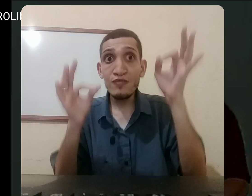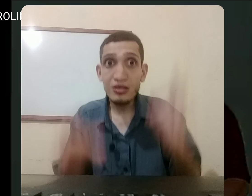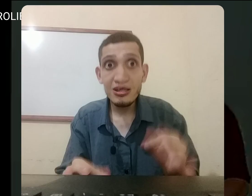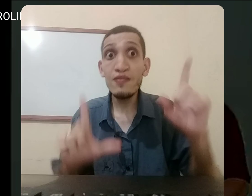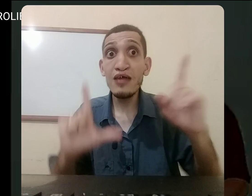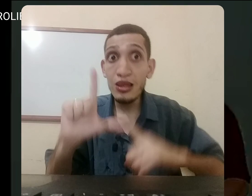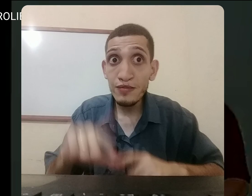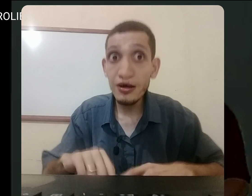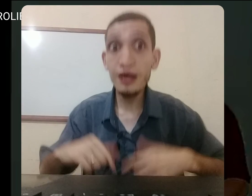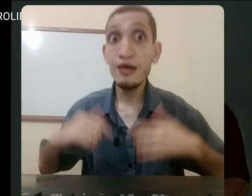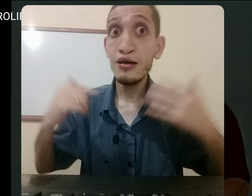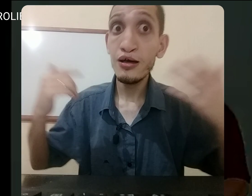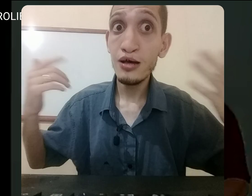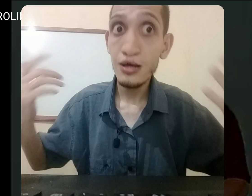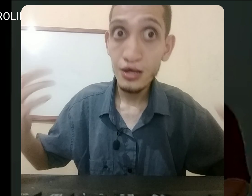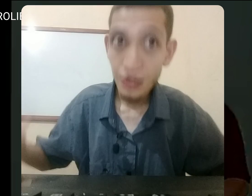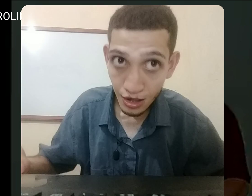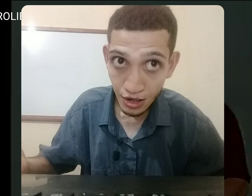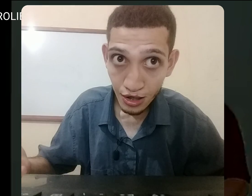a resposta certa é a letra...